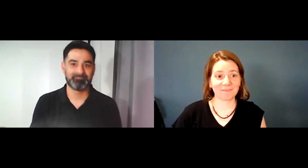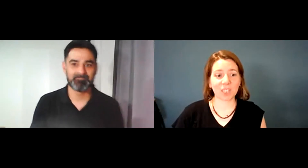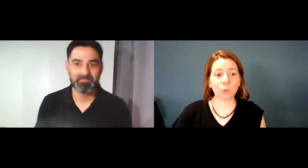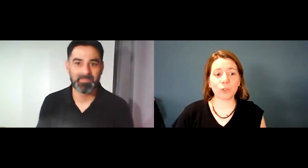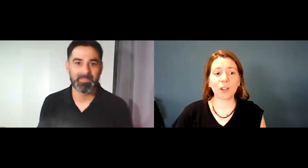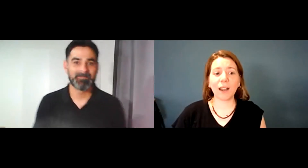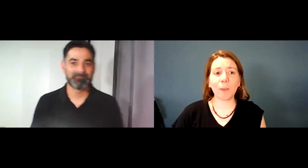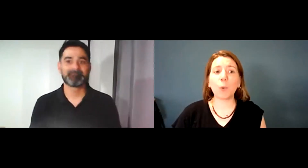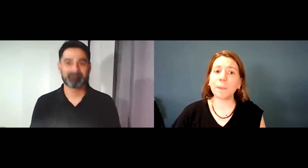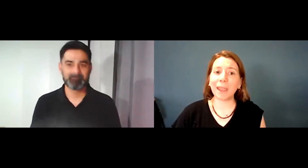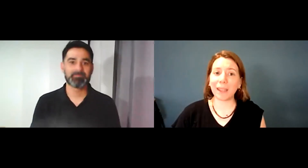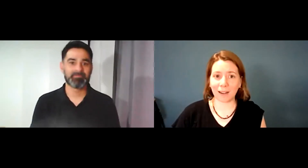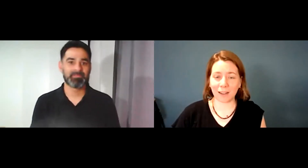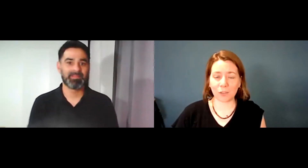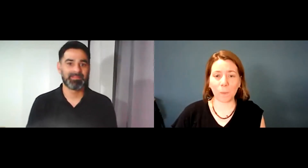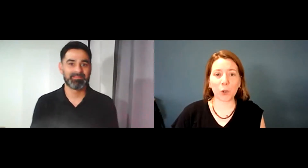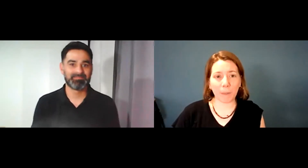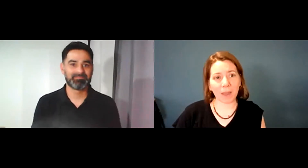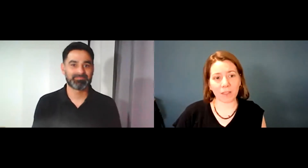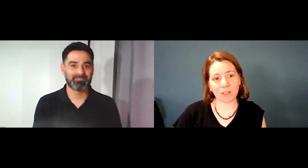¿Se escuchó, Ana? Movie Maker. Es un programa de edición.